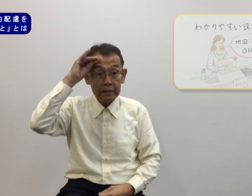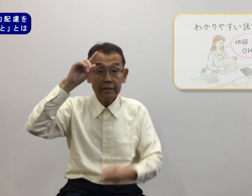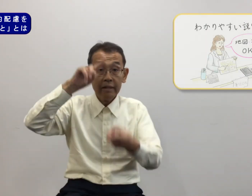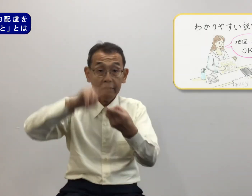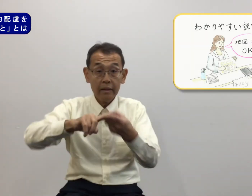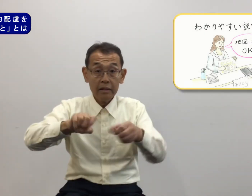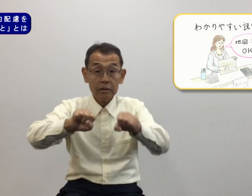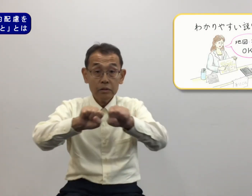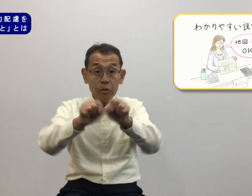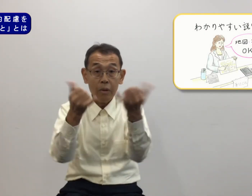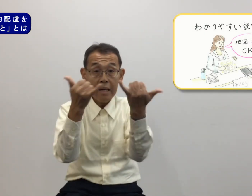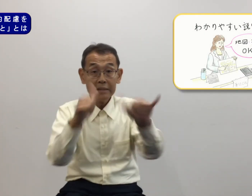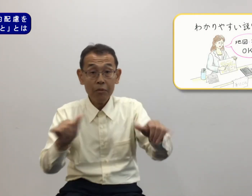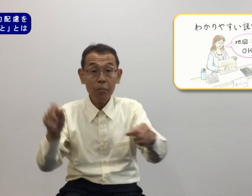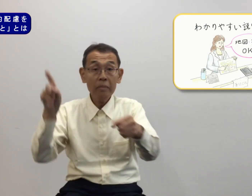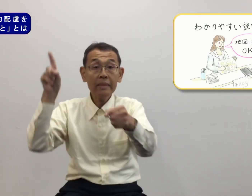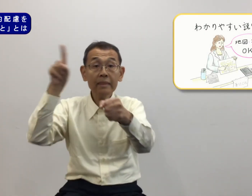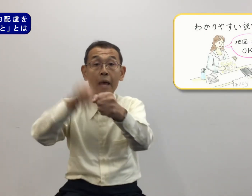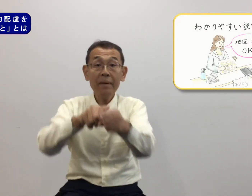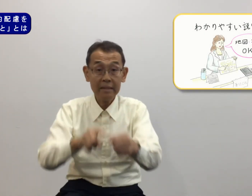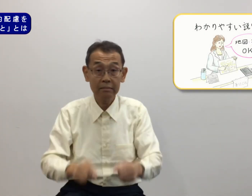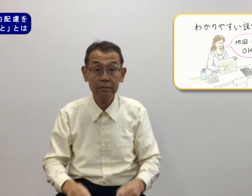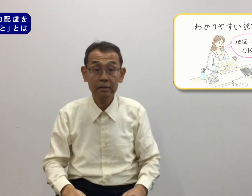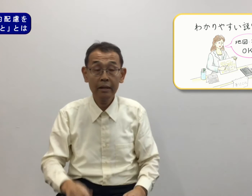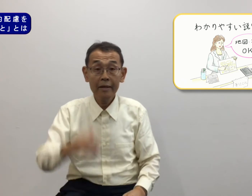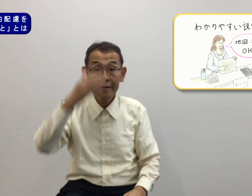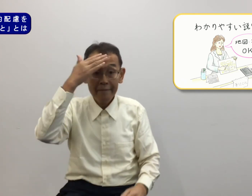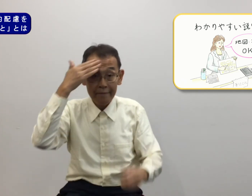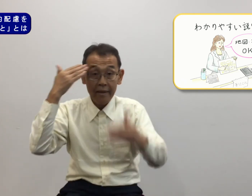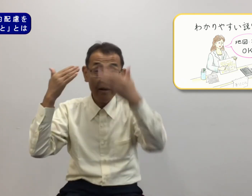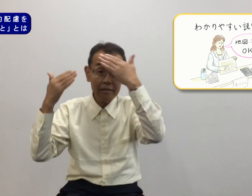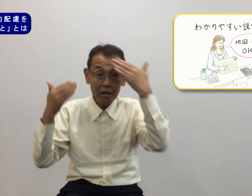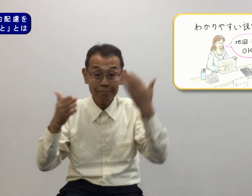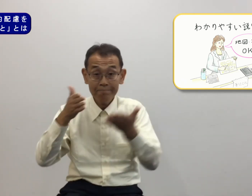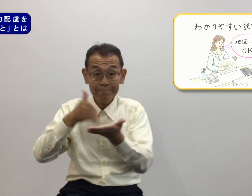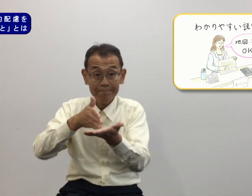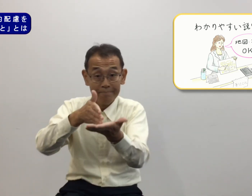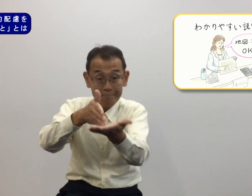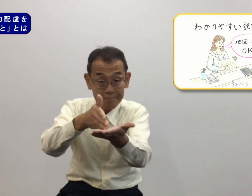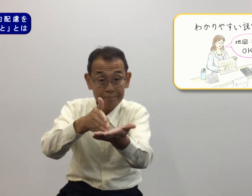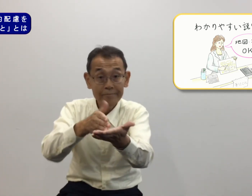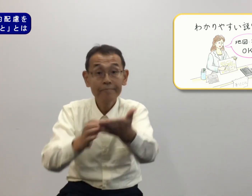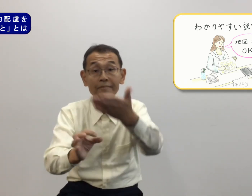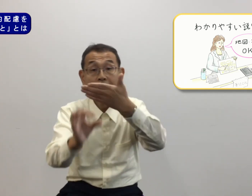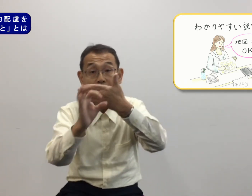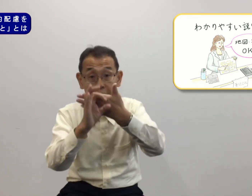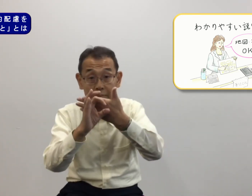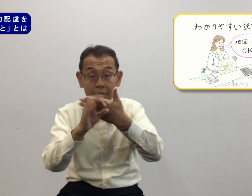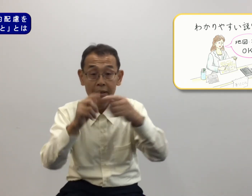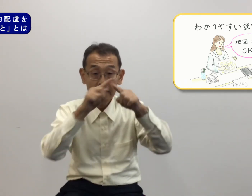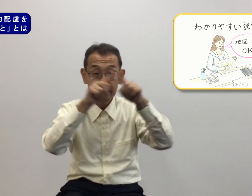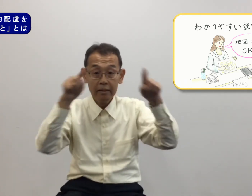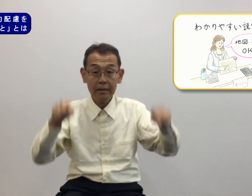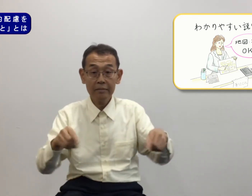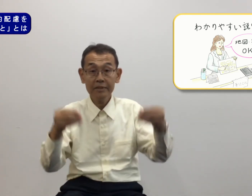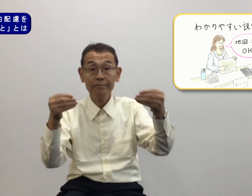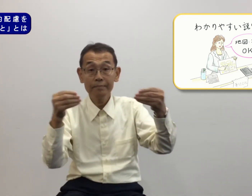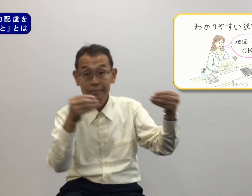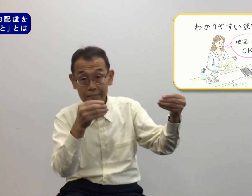素敵障害者のためには丁寧に説明します例えば書いてある内容